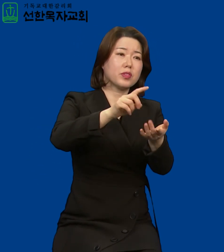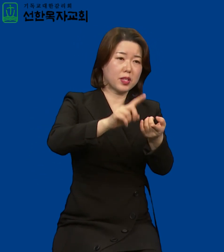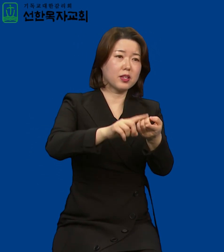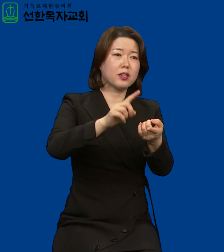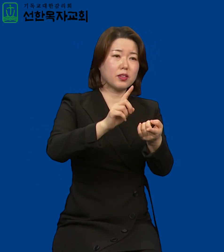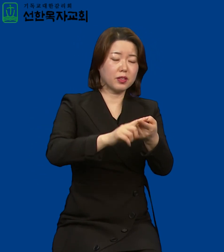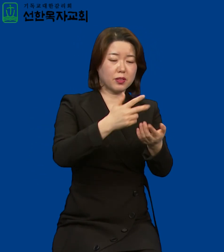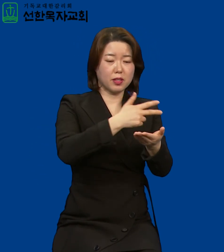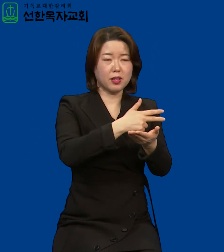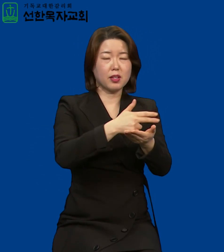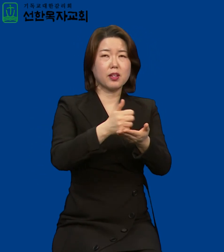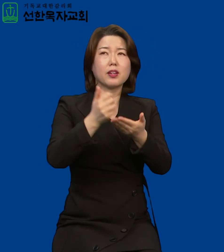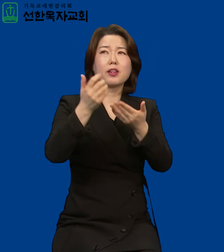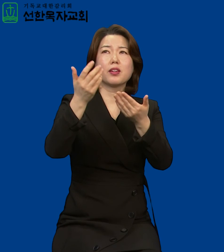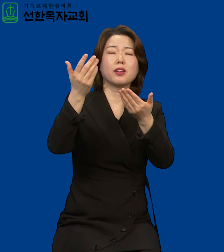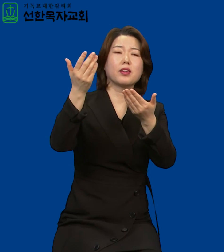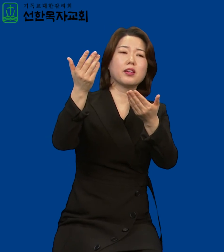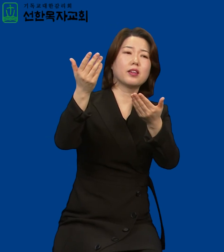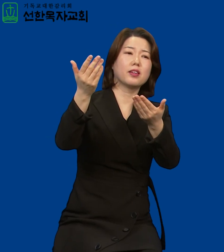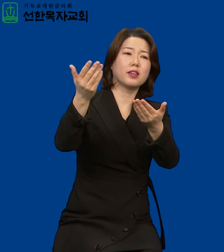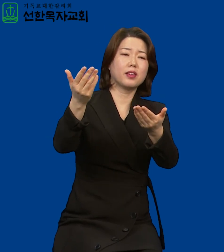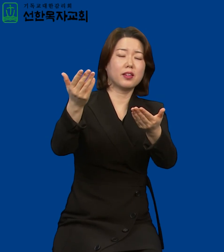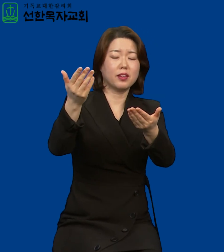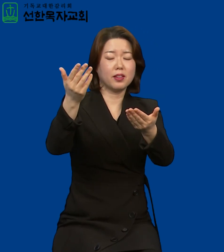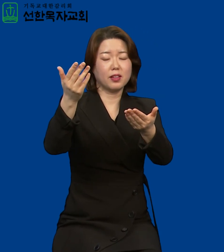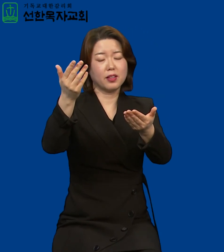무릎으로 주님께